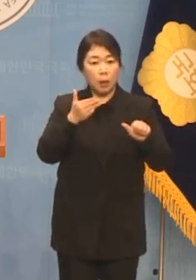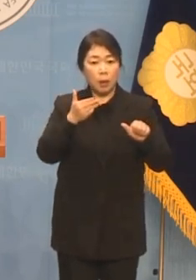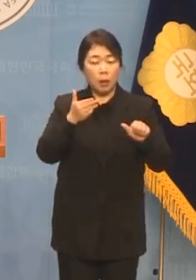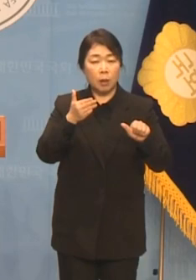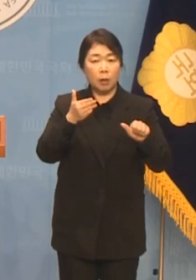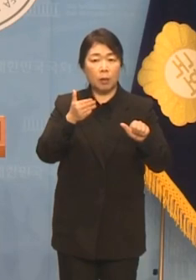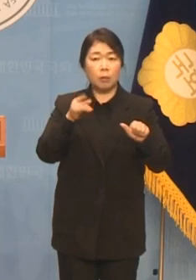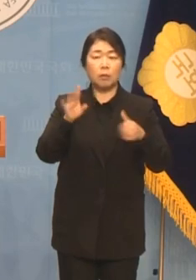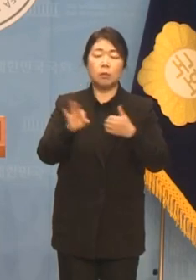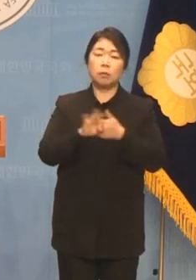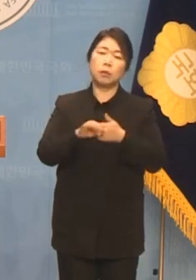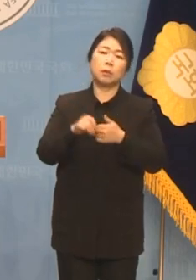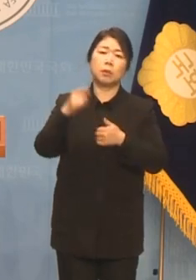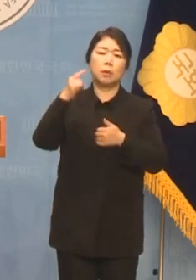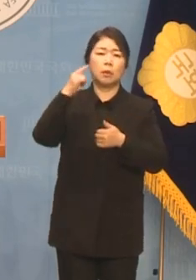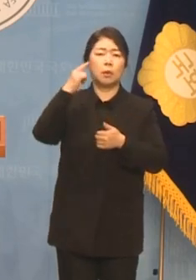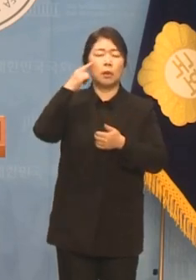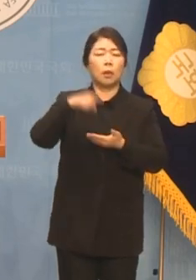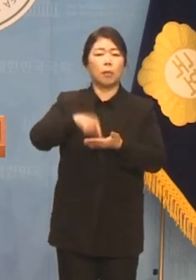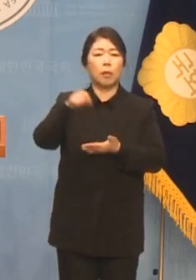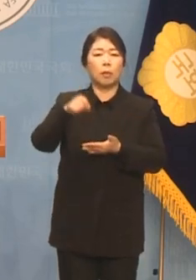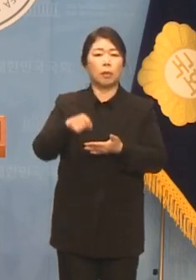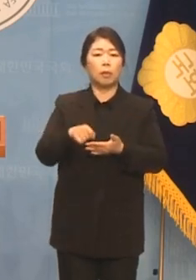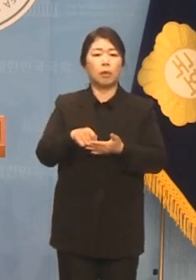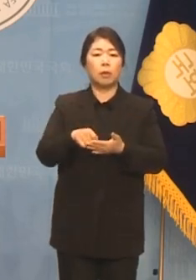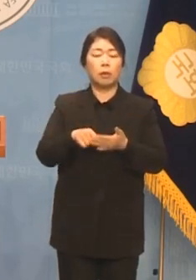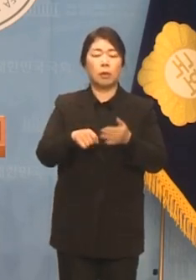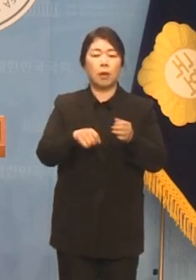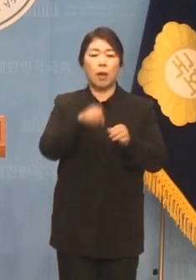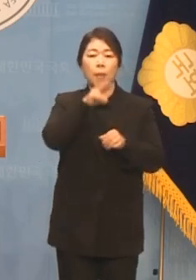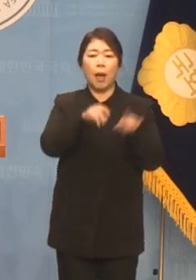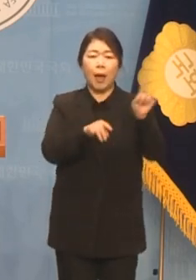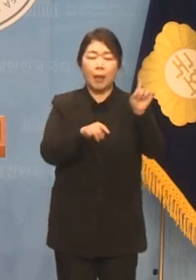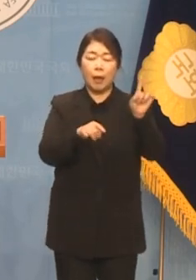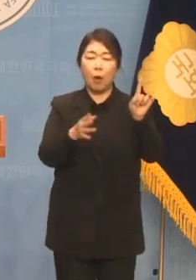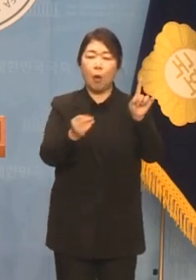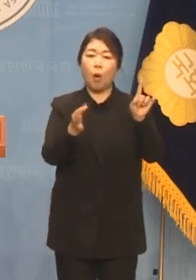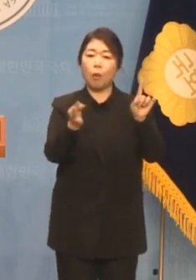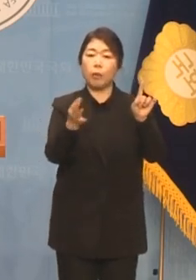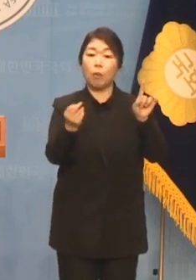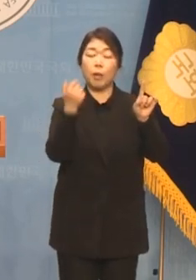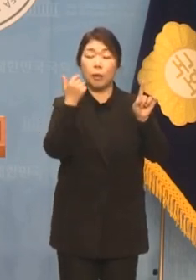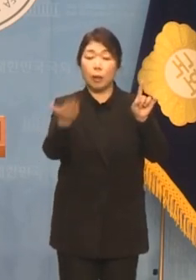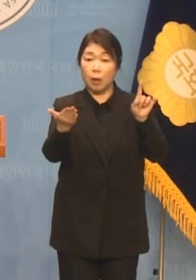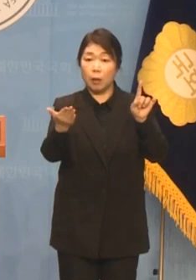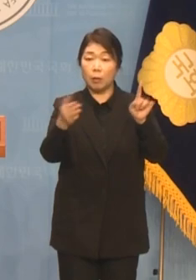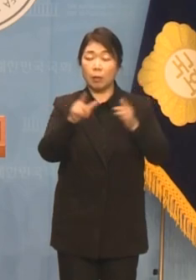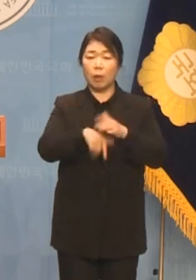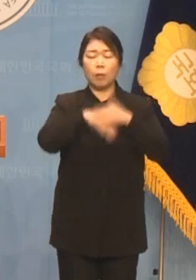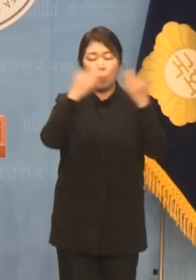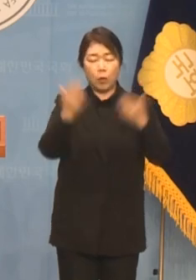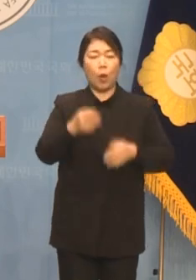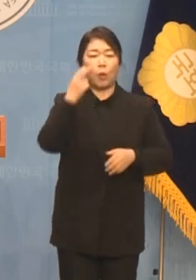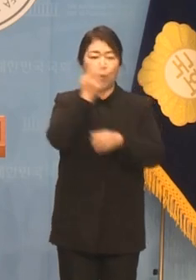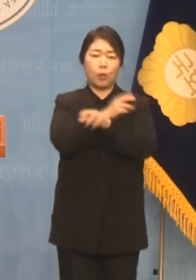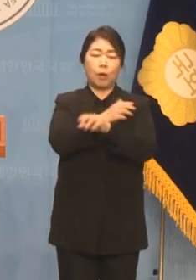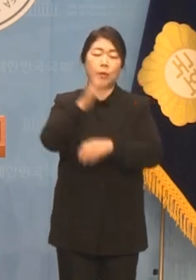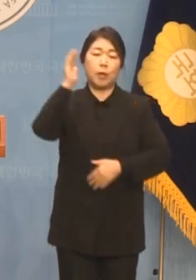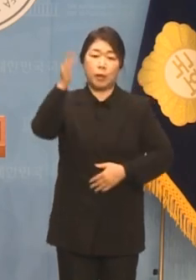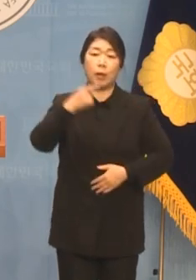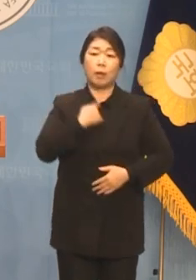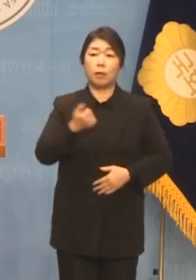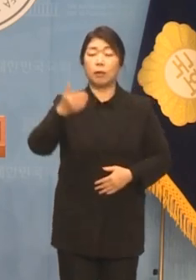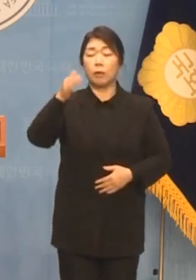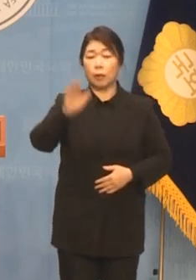샀으니까 뭐 한 불이 얼마일까요 뭐 이런 퀴즈를 내기도 하고 사실은 그게 모두 사실은 농담삼아 했던